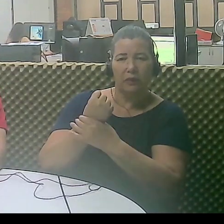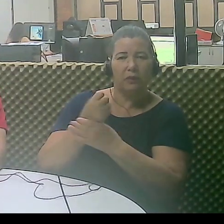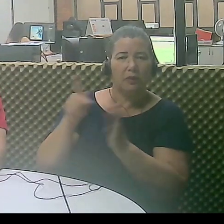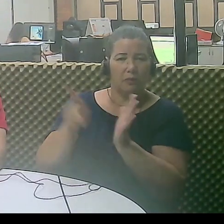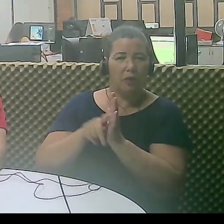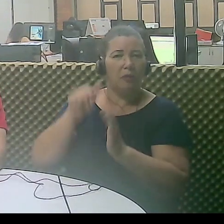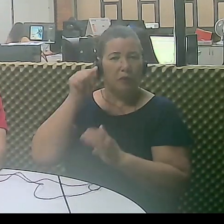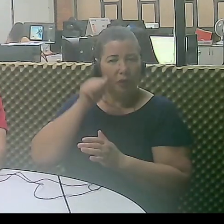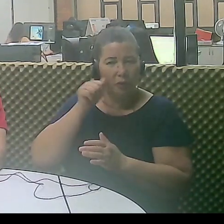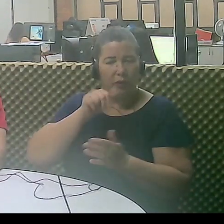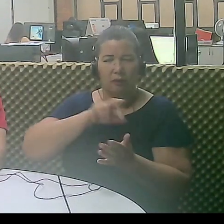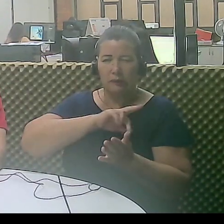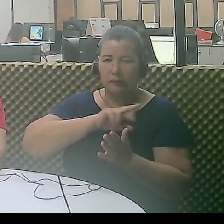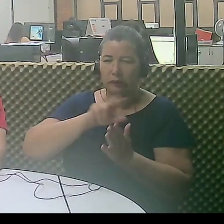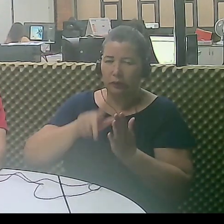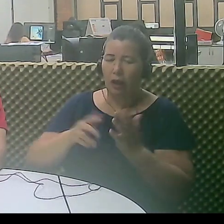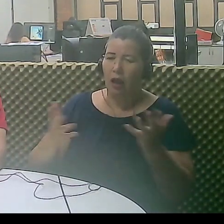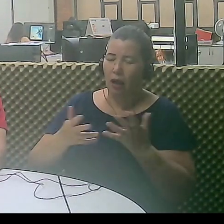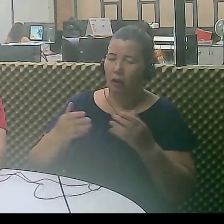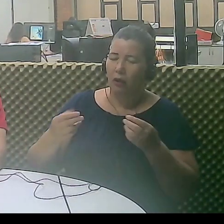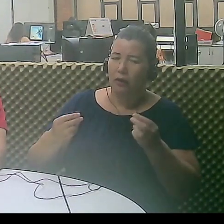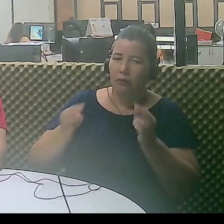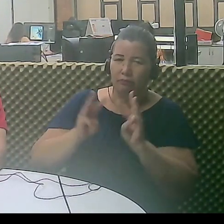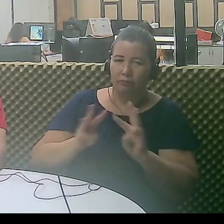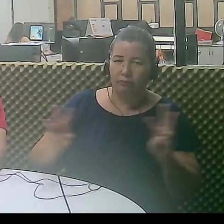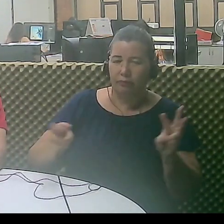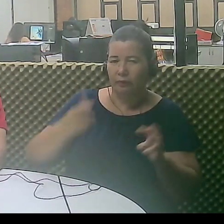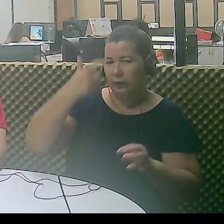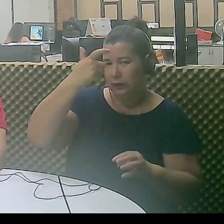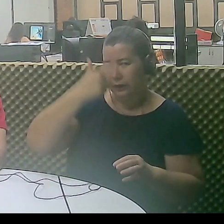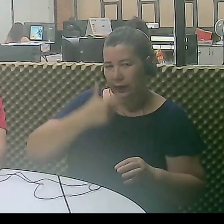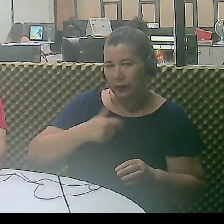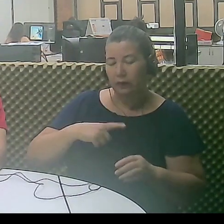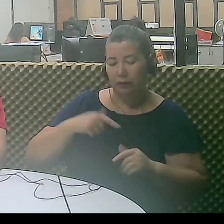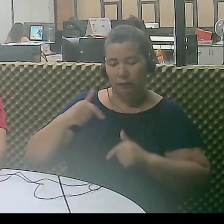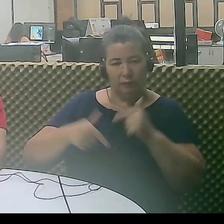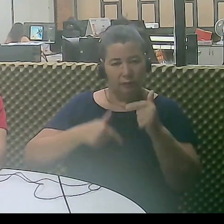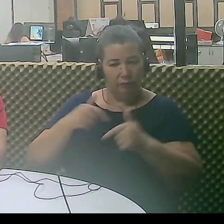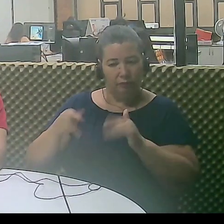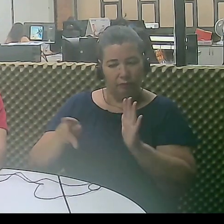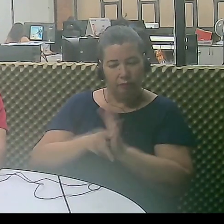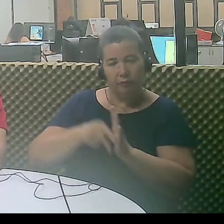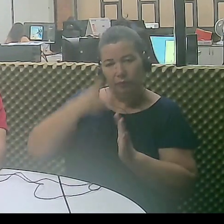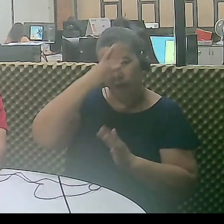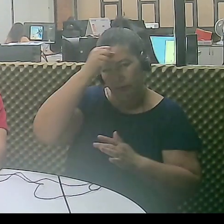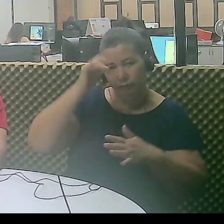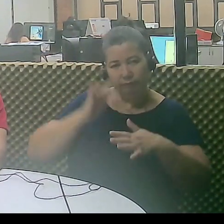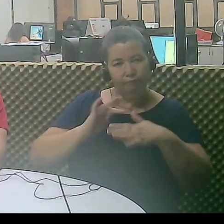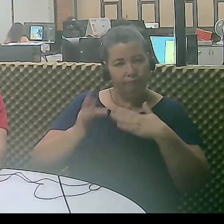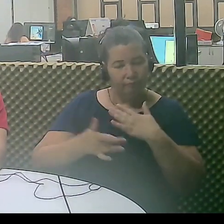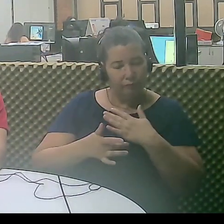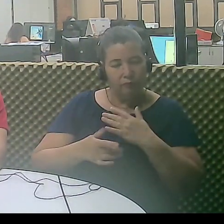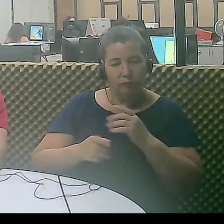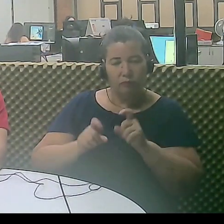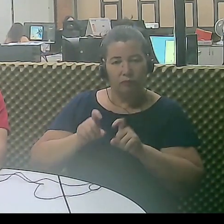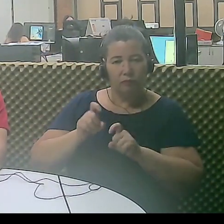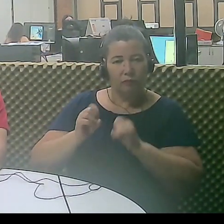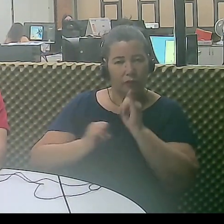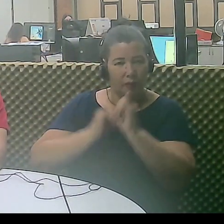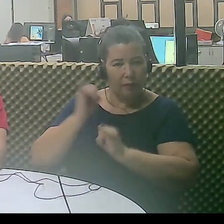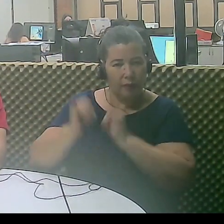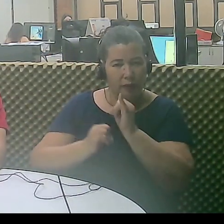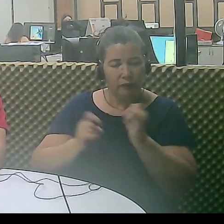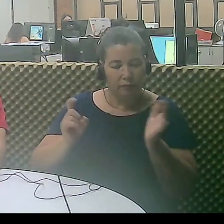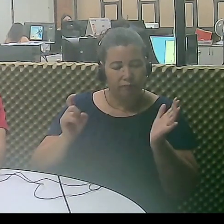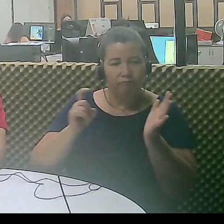outros. Agora lança o Portal Cidadão, que reúne os serviços online da Prefeitura num só lugar. Você clica e acompanha horários da coleta